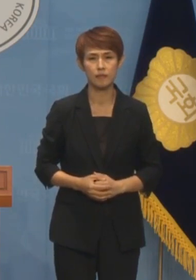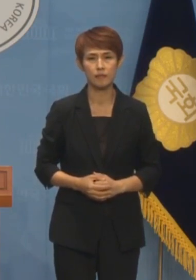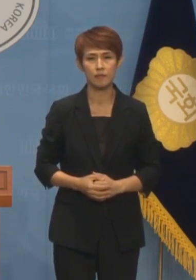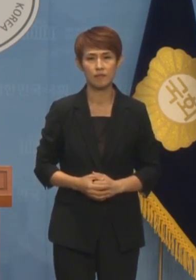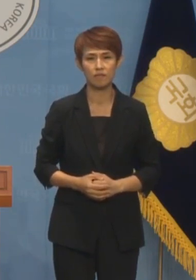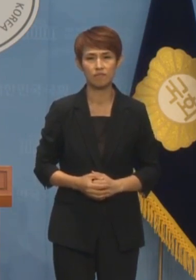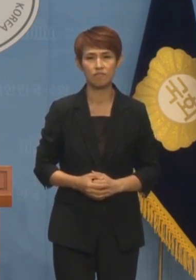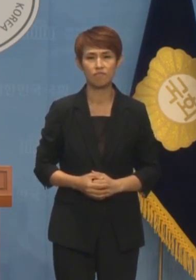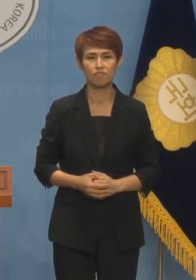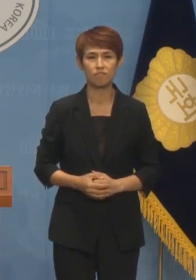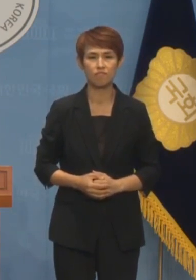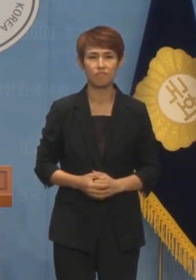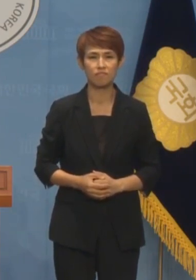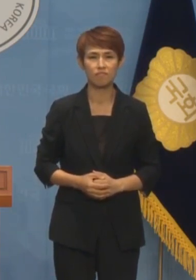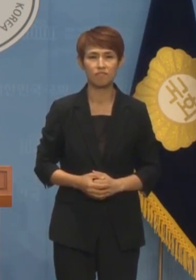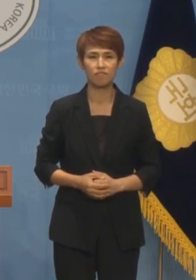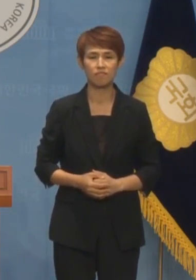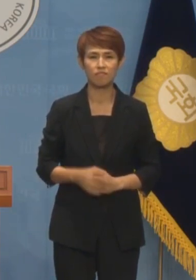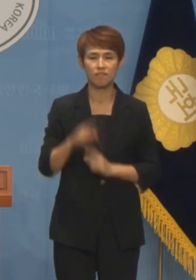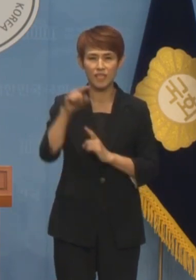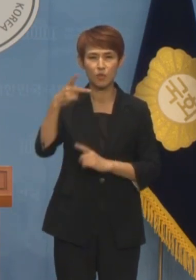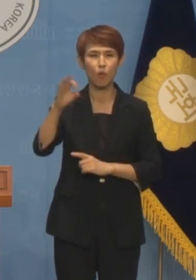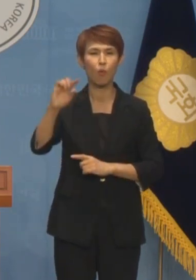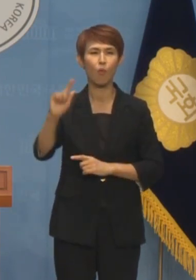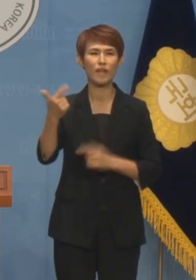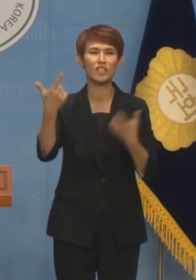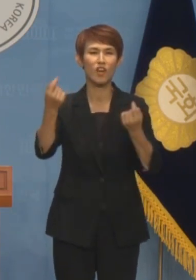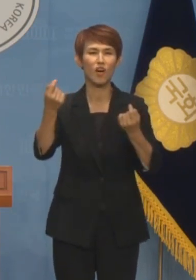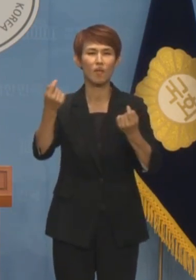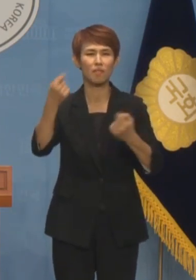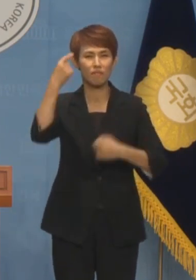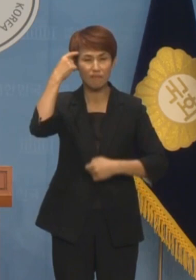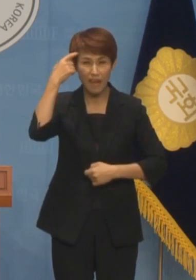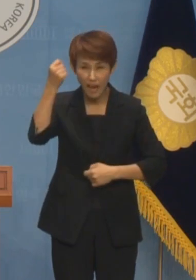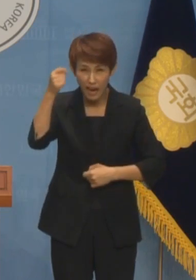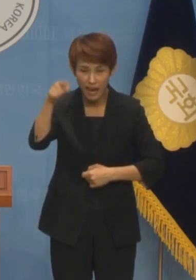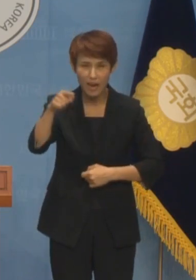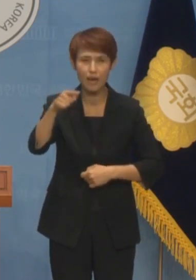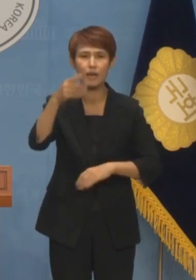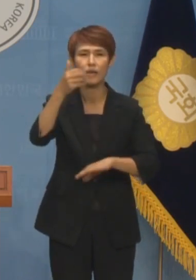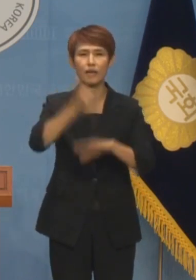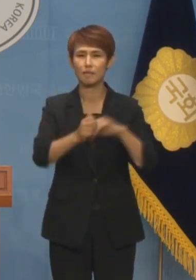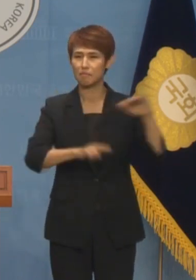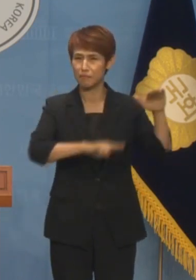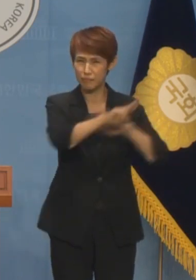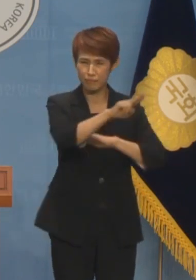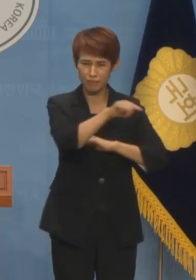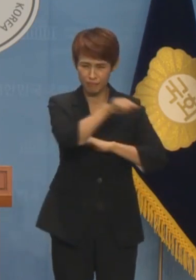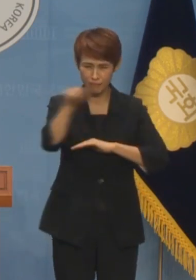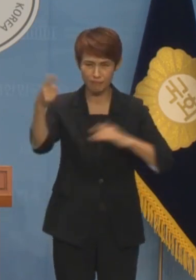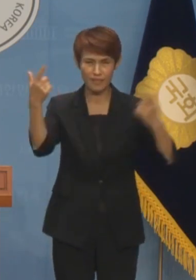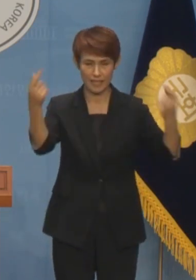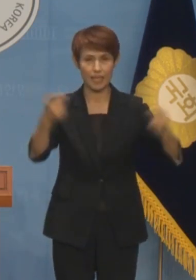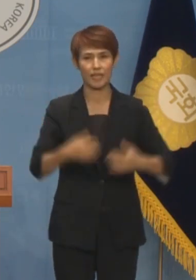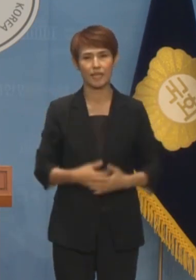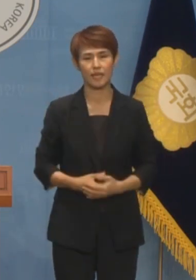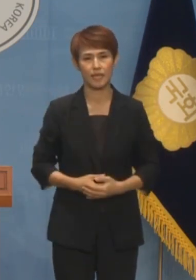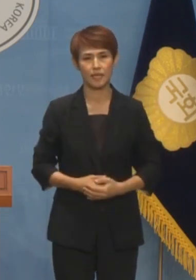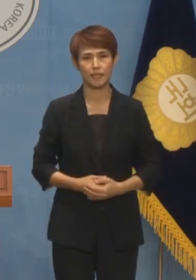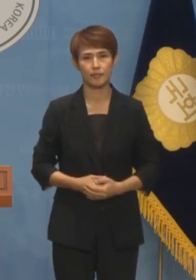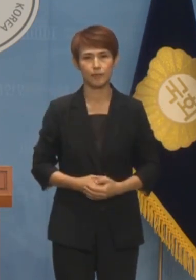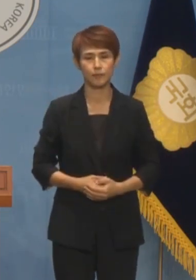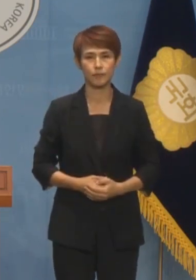등장할 때부터 제2의 이동관으로 불렸는데 퇴장하는 방법도 똑같은 뺑소니입니다. 더 황당한